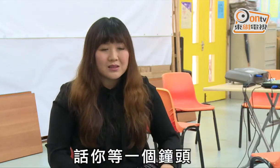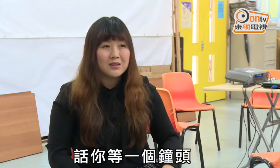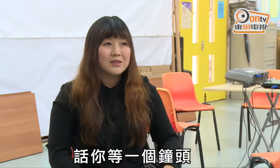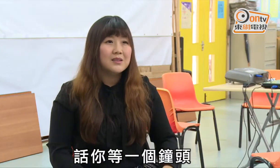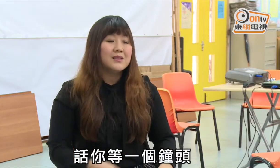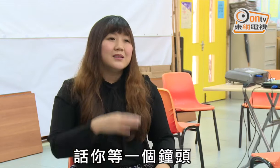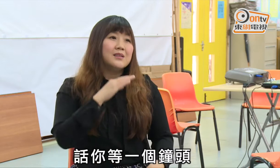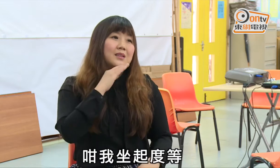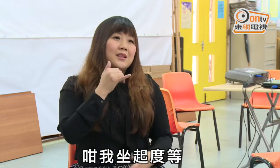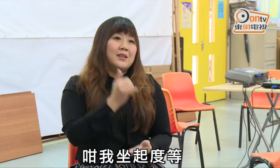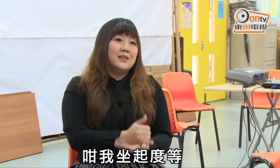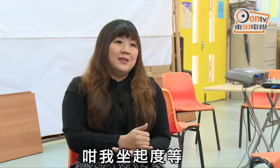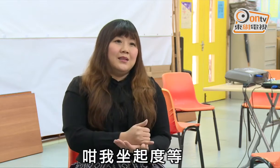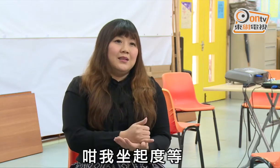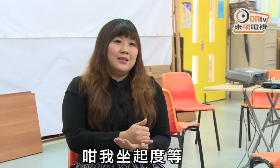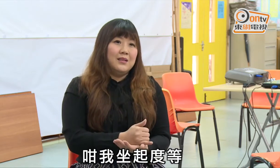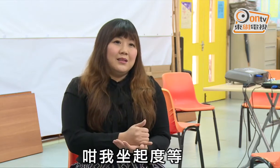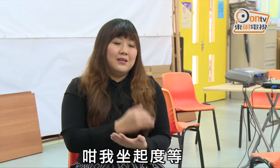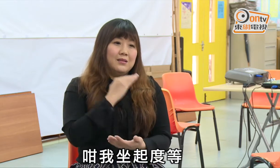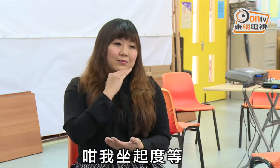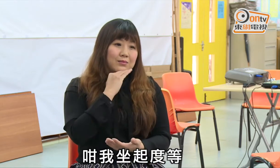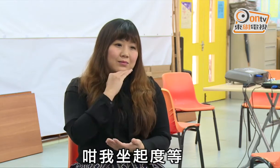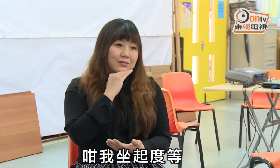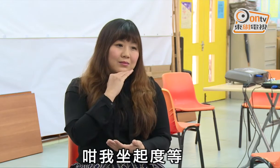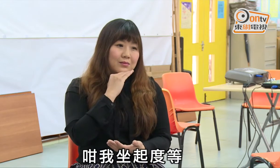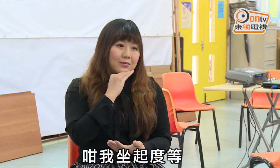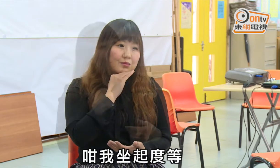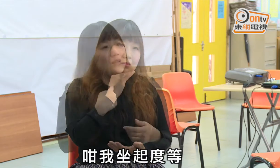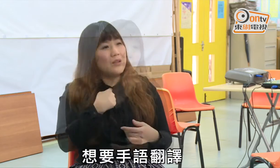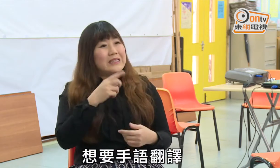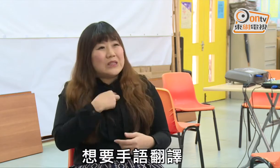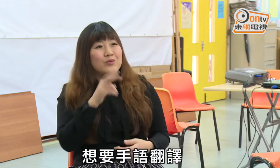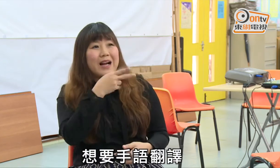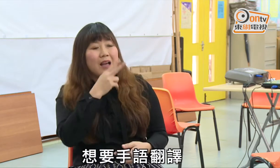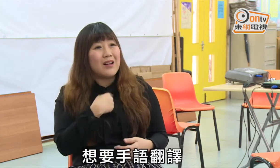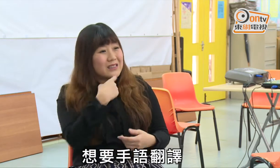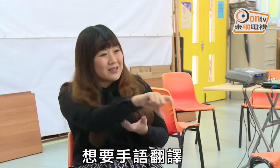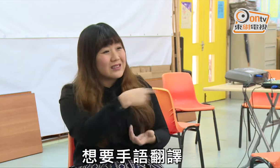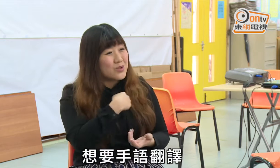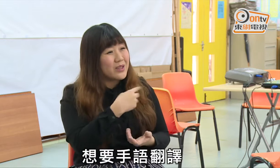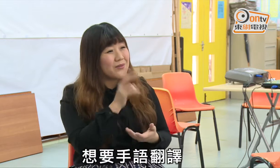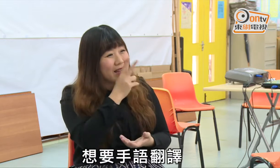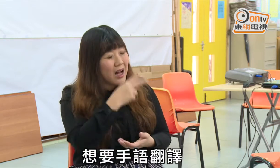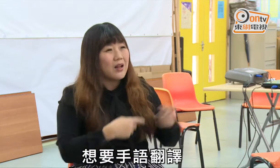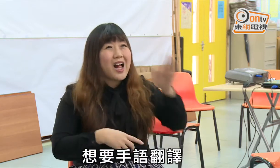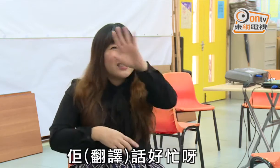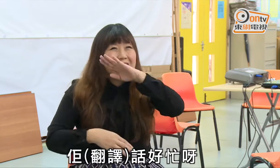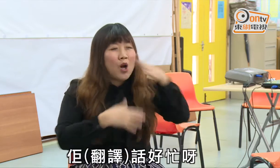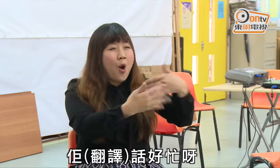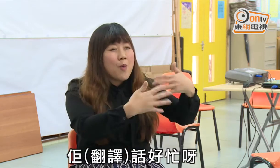1个钟头啊，咁我坐喺度等。想要手語翻譯，佢話：哎，好忙